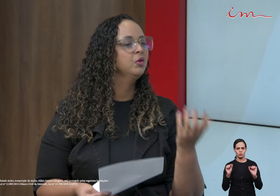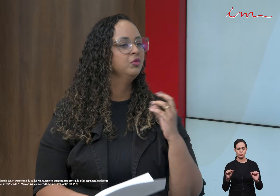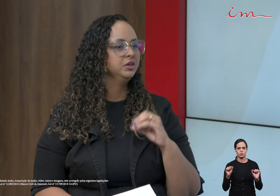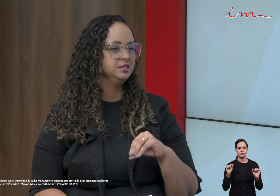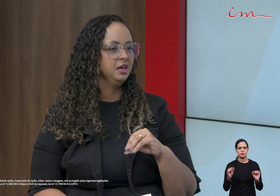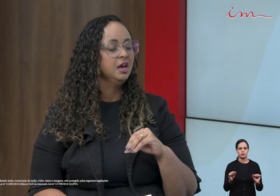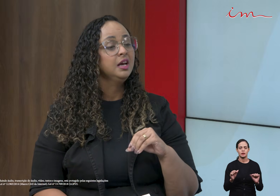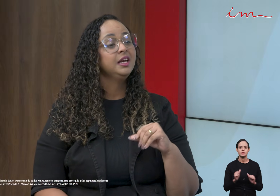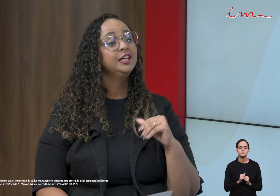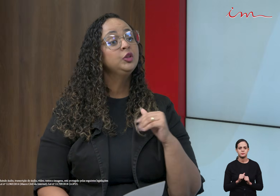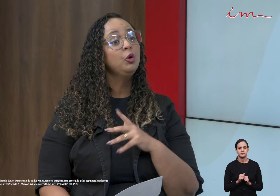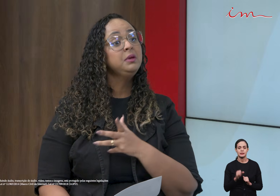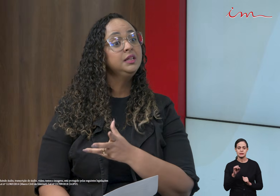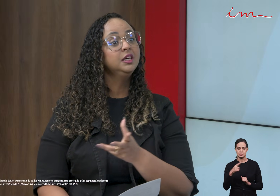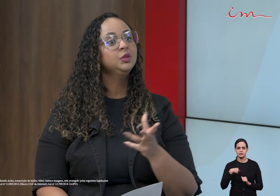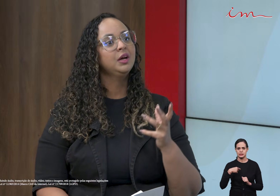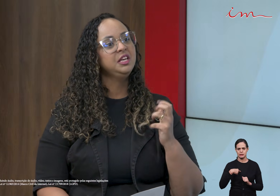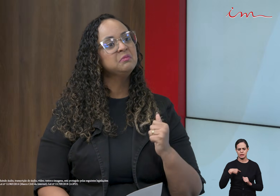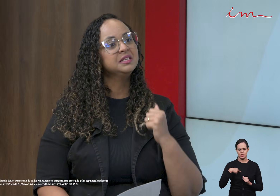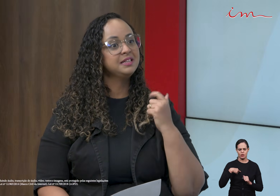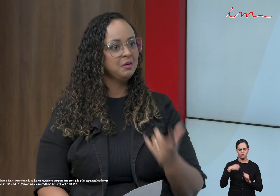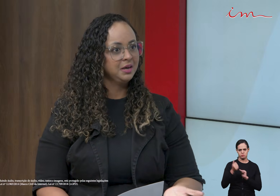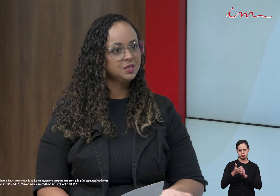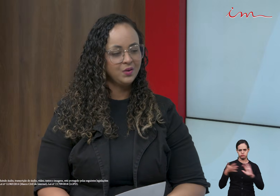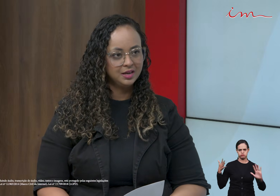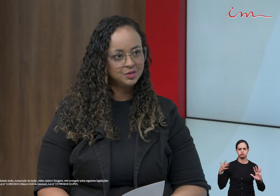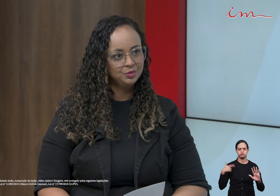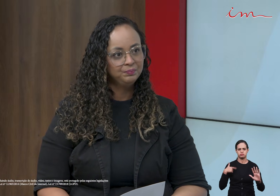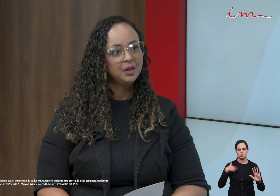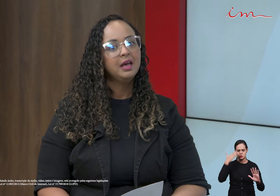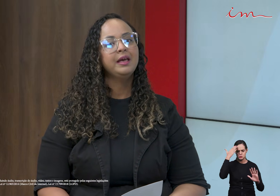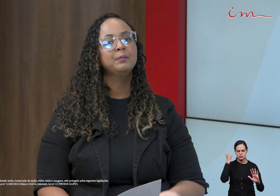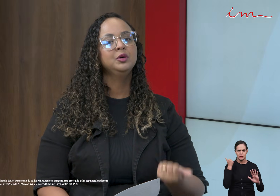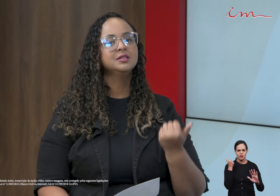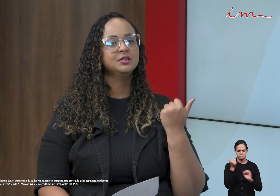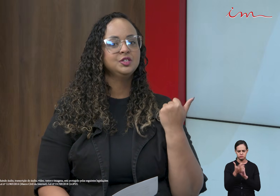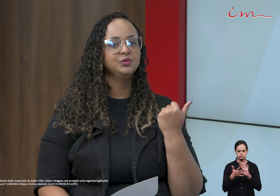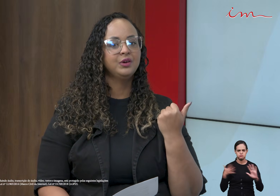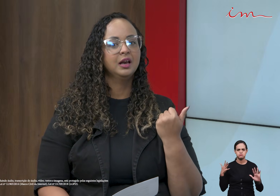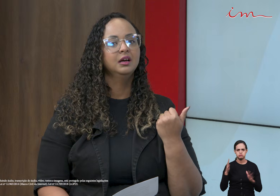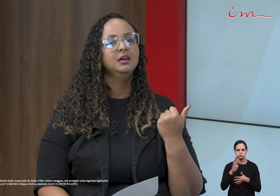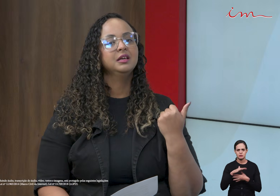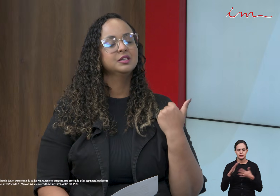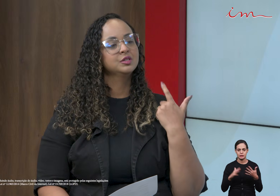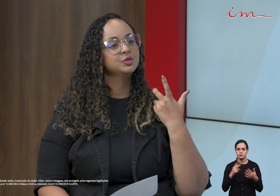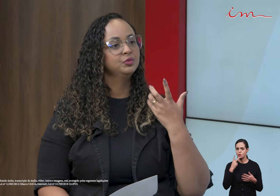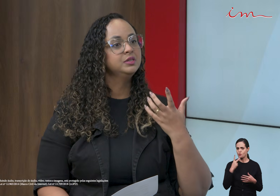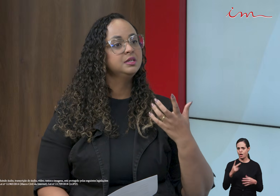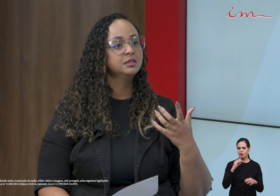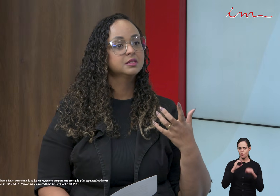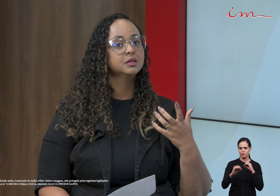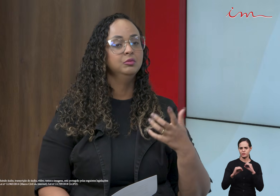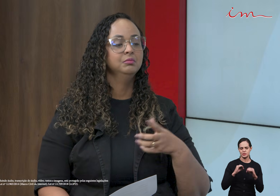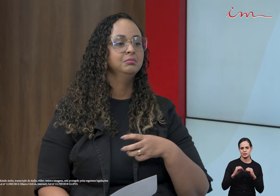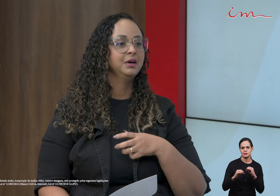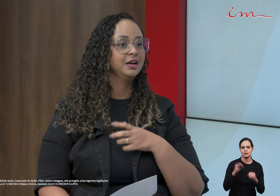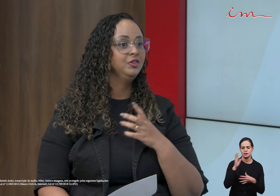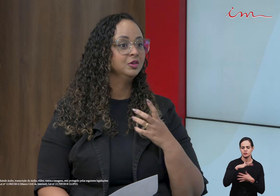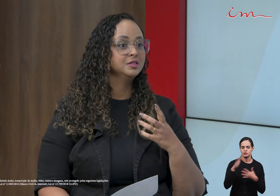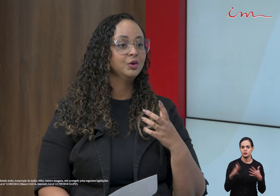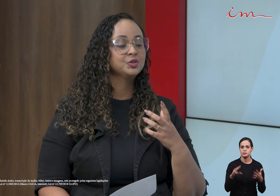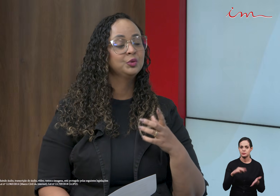explicar? O que eu vou fazer? E dominando a Libras é mais fácil. Com certeza. E é por isso que a gente fala que as nossas oficinas